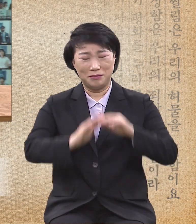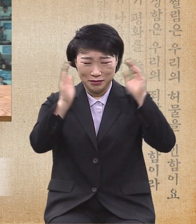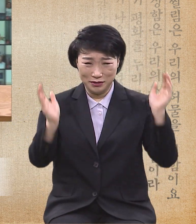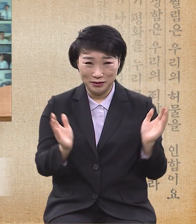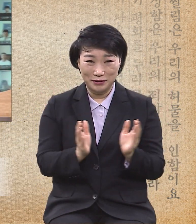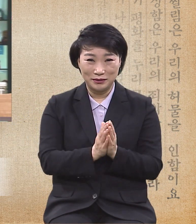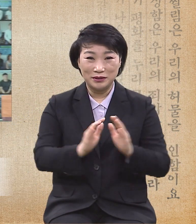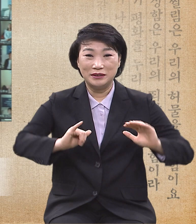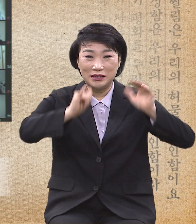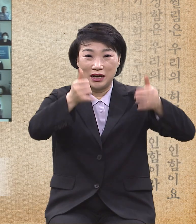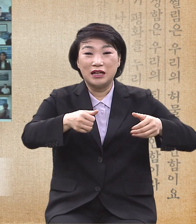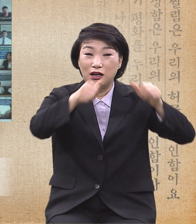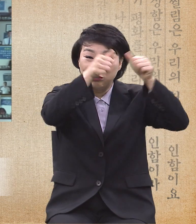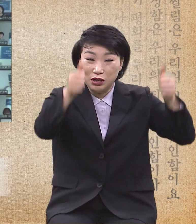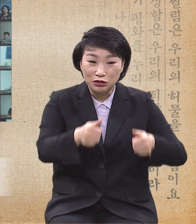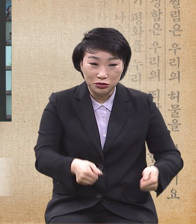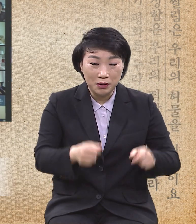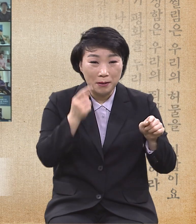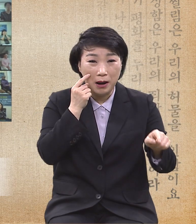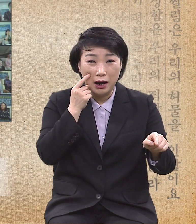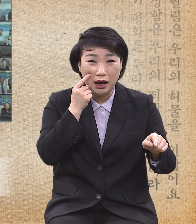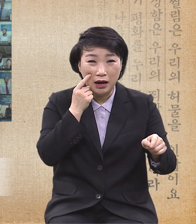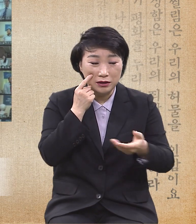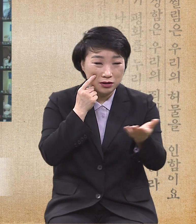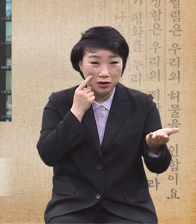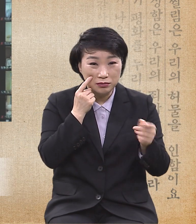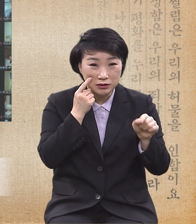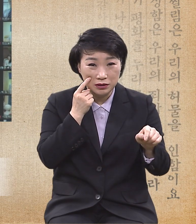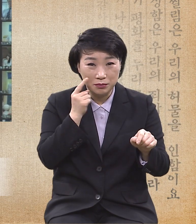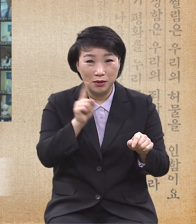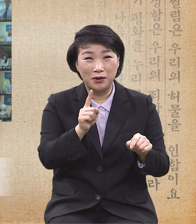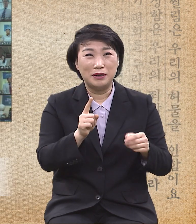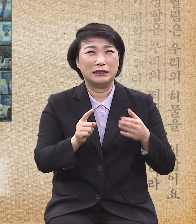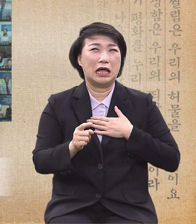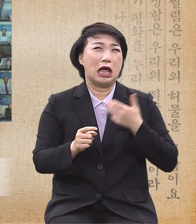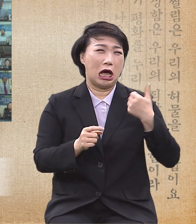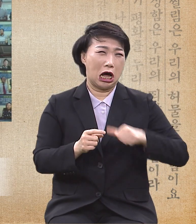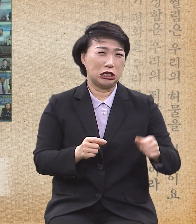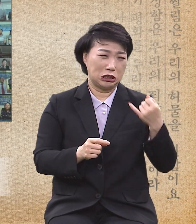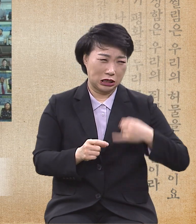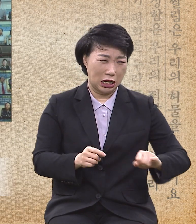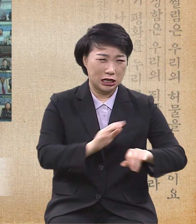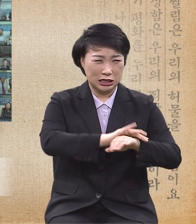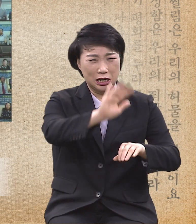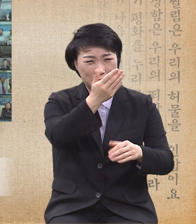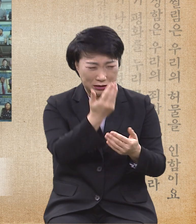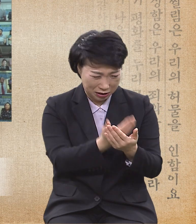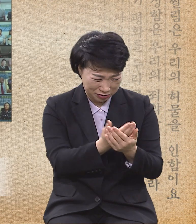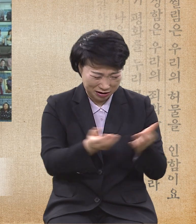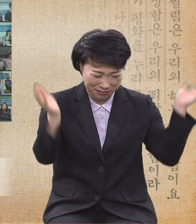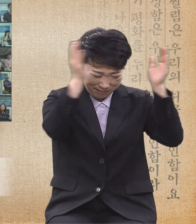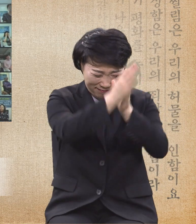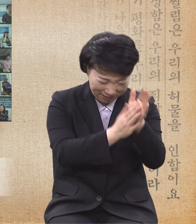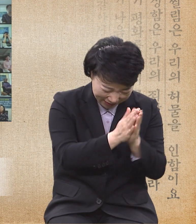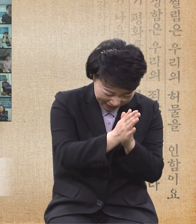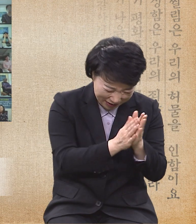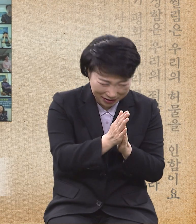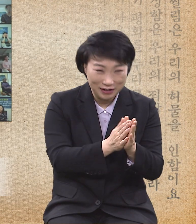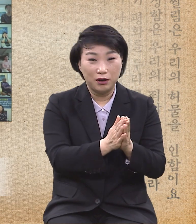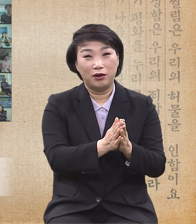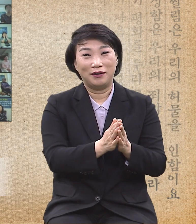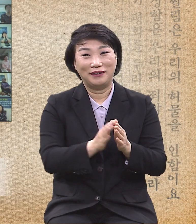세상의 우상 숭배는 그쵸, 내 아들 딸 잘 되게 해주세요. 우리